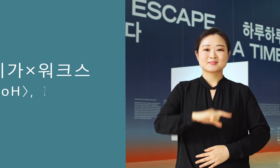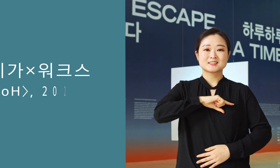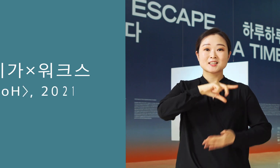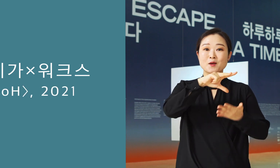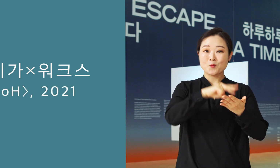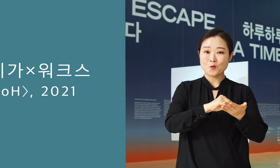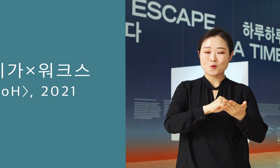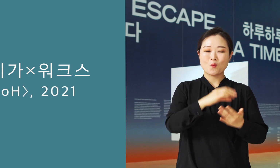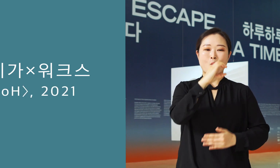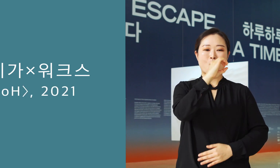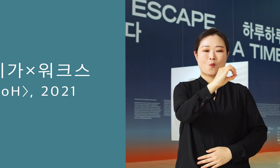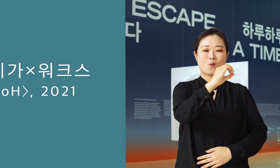OOH,